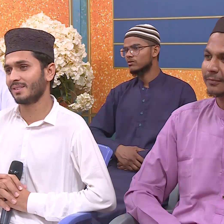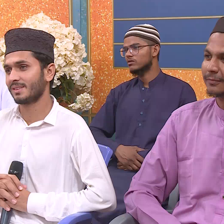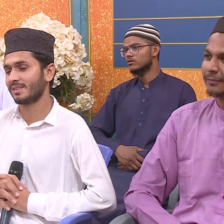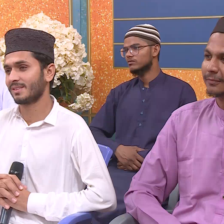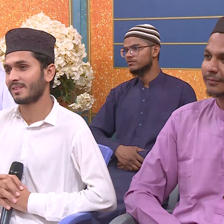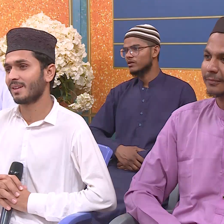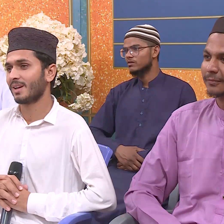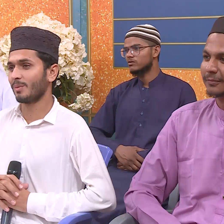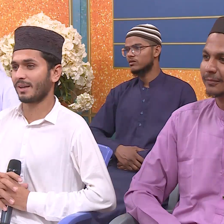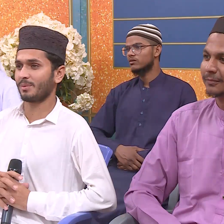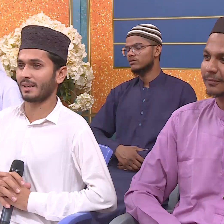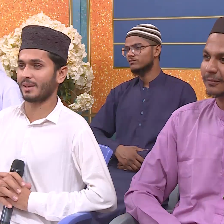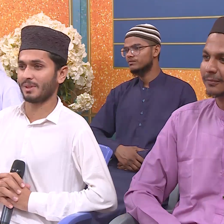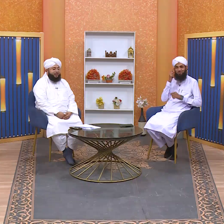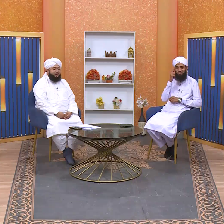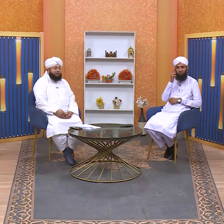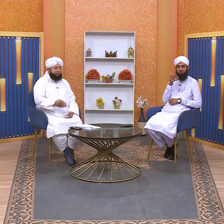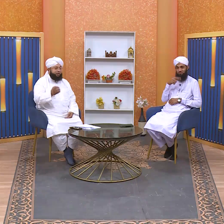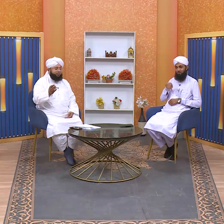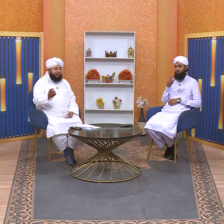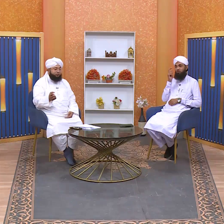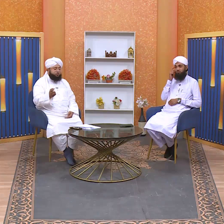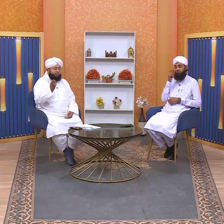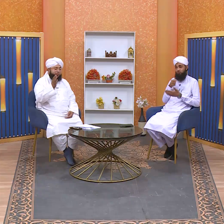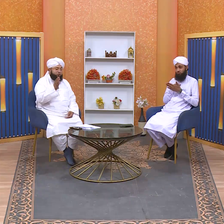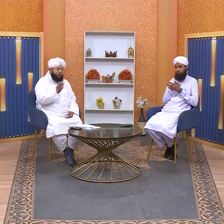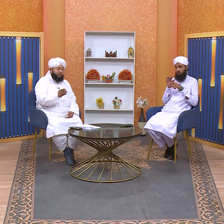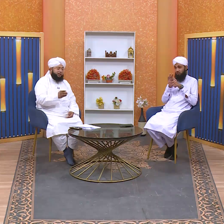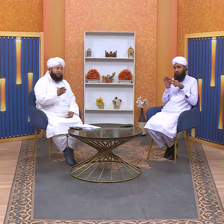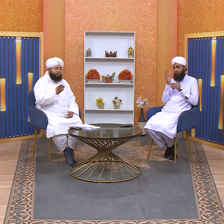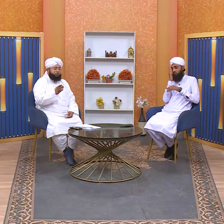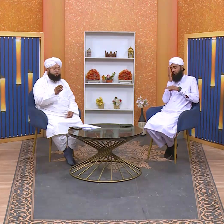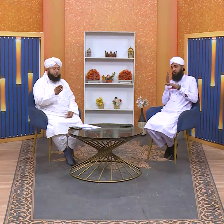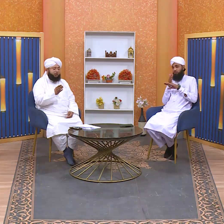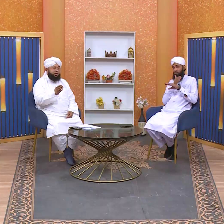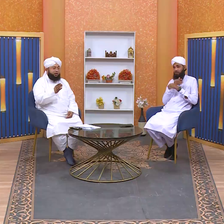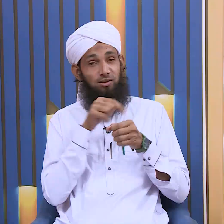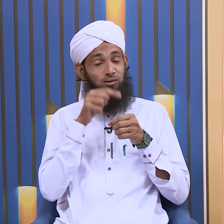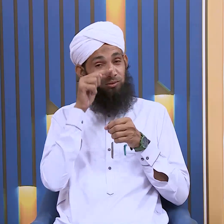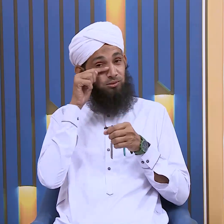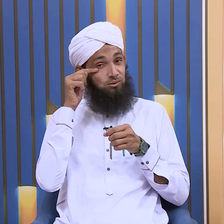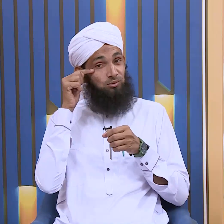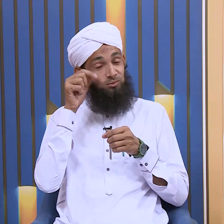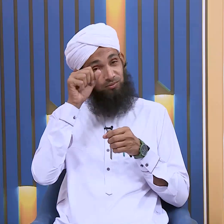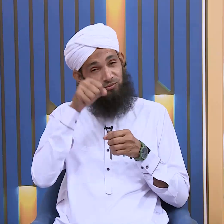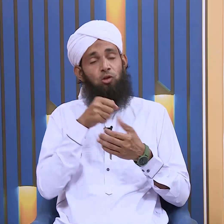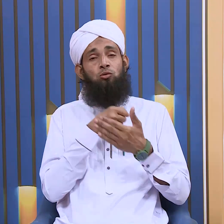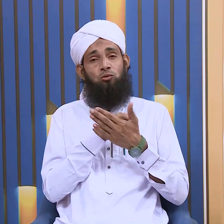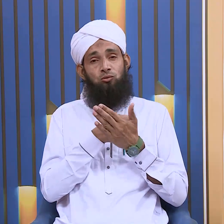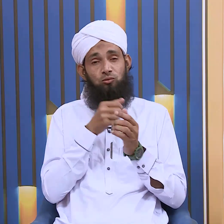ہے؟ سنت ہے۔ لہٰذا ہم رات کو جب بھی سویا کریں ہمیں سرما لگانا چاہیے۔ سوتے وقت سرما